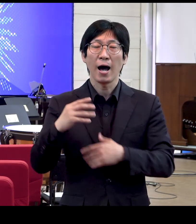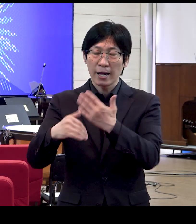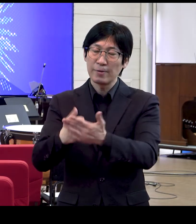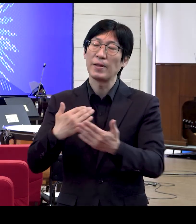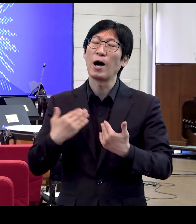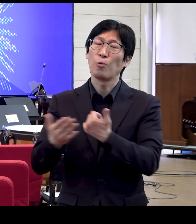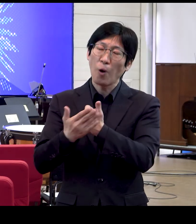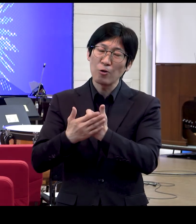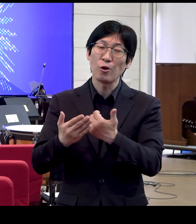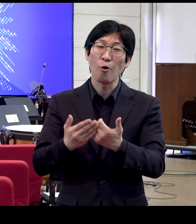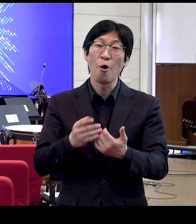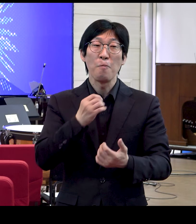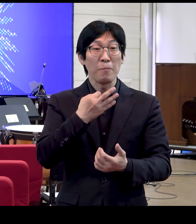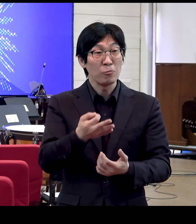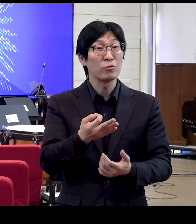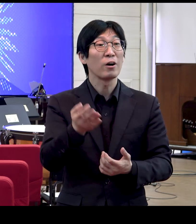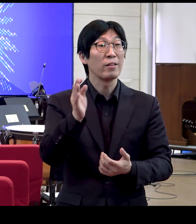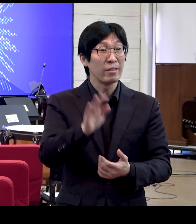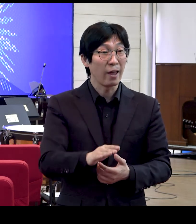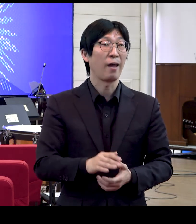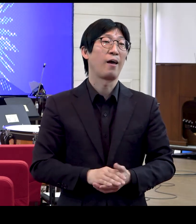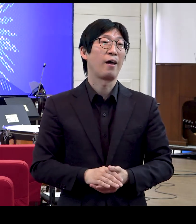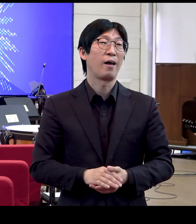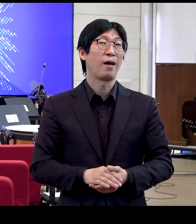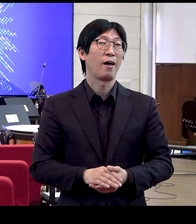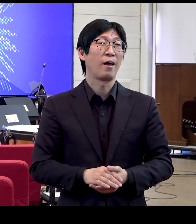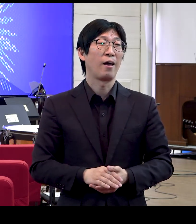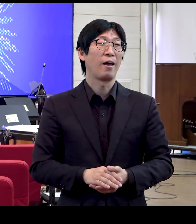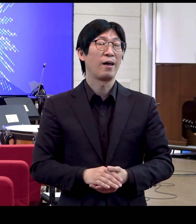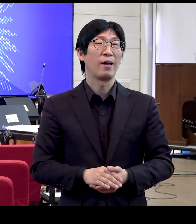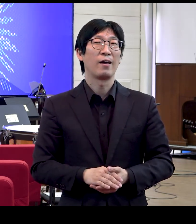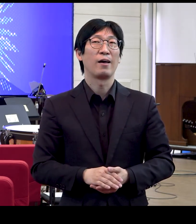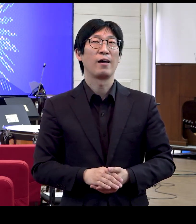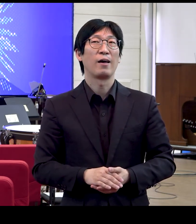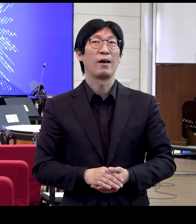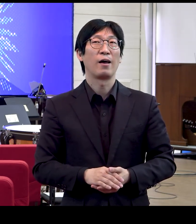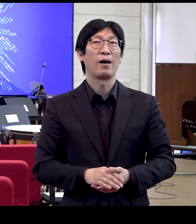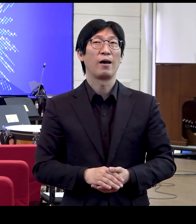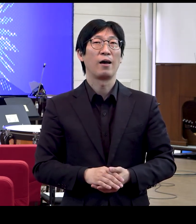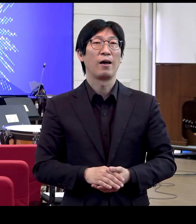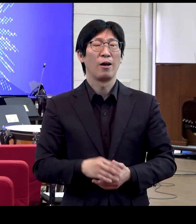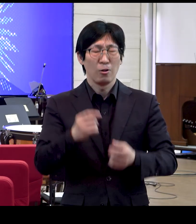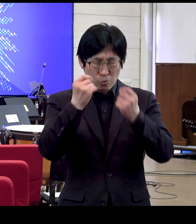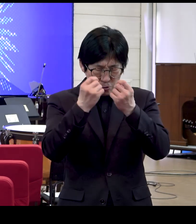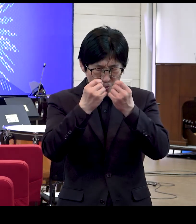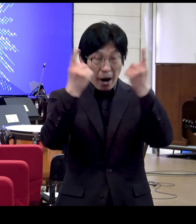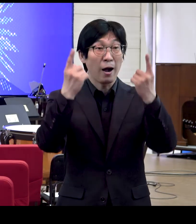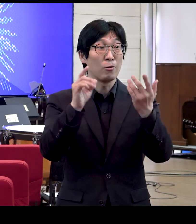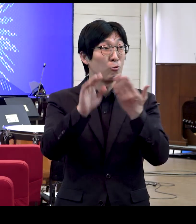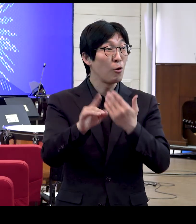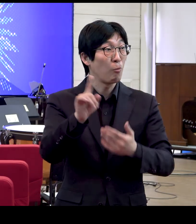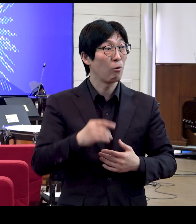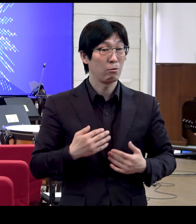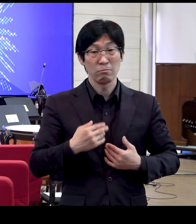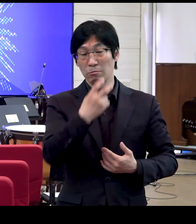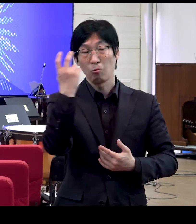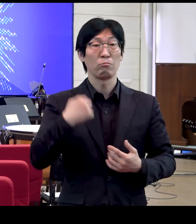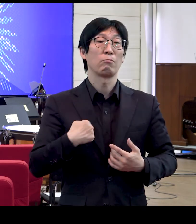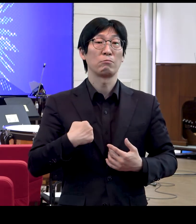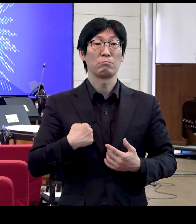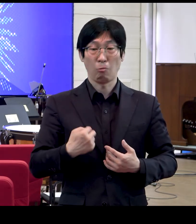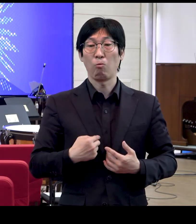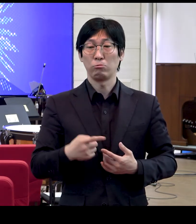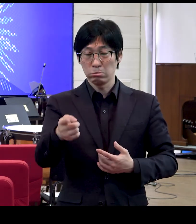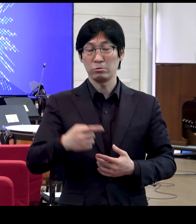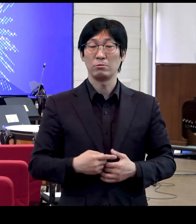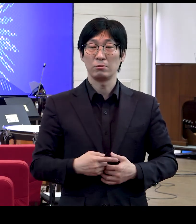있습니다. 도와주세요. 그러면 역사가 일어나는 거 아닙니까? 그런데 너무 똑똑하니까, 너무 아니까